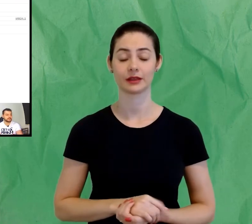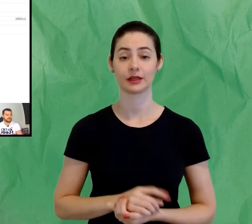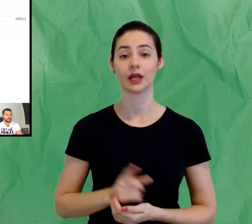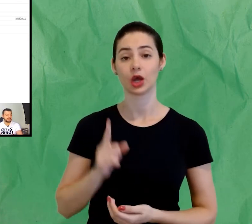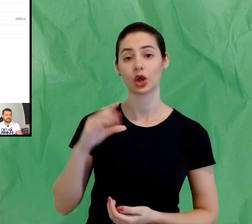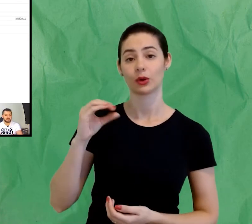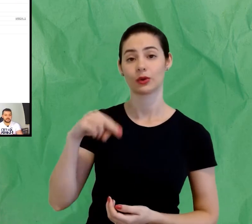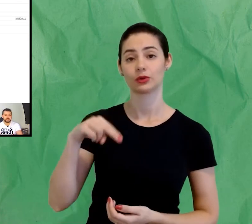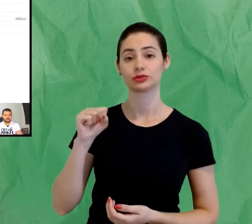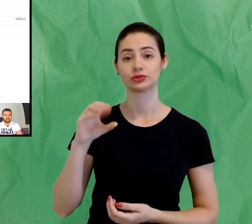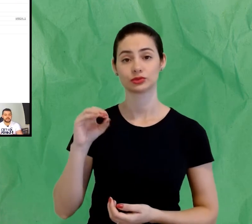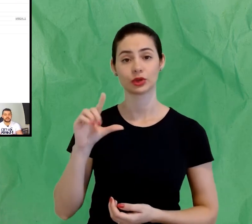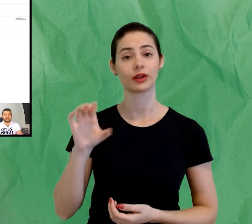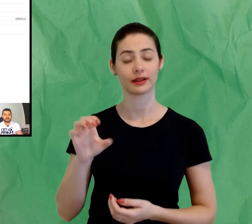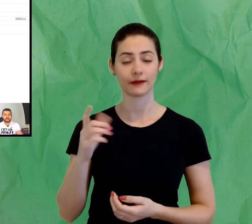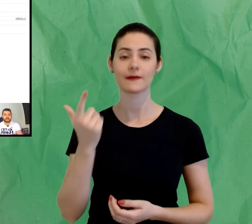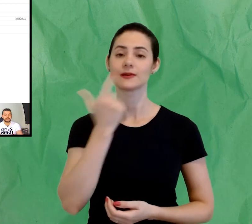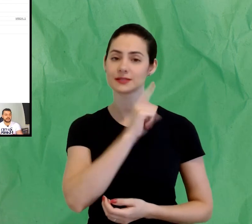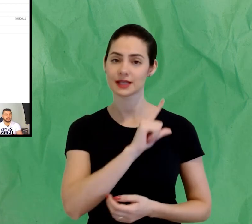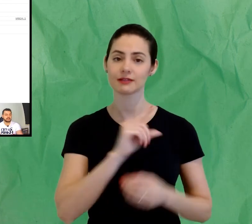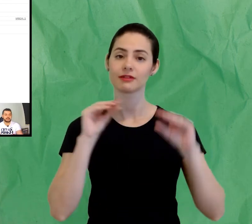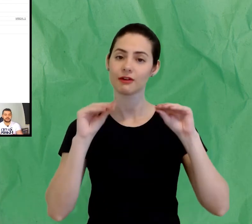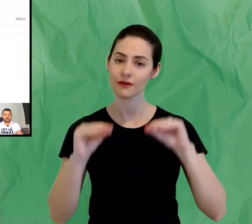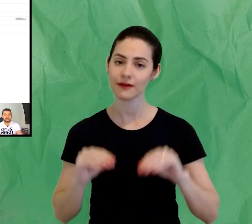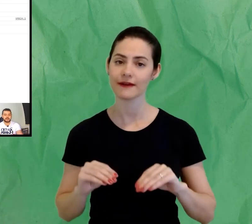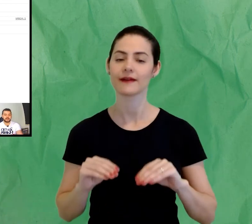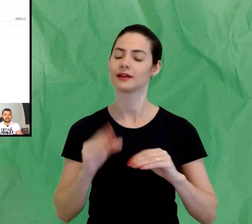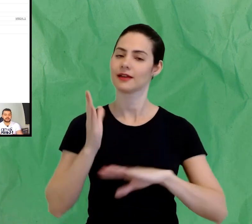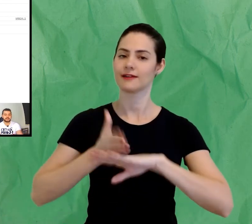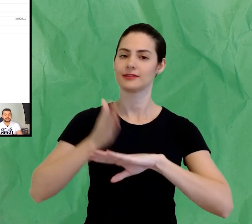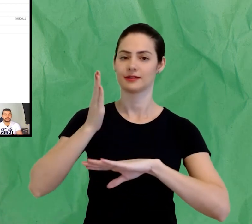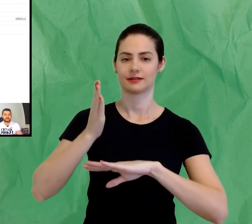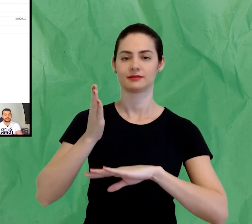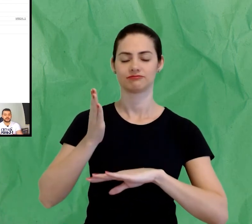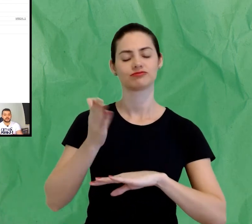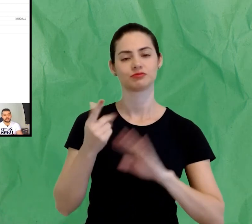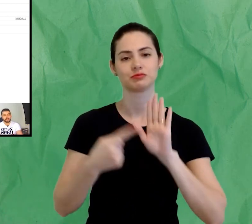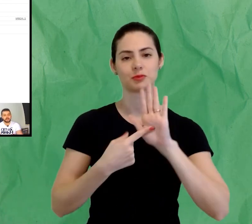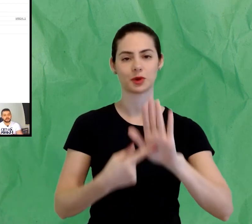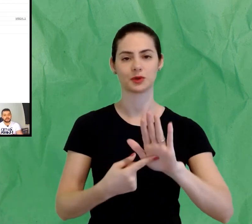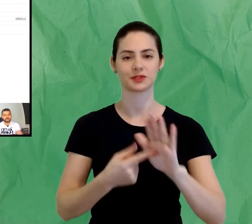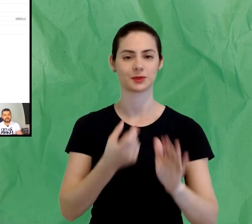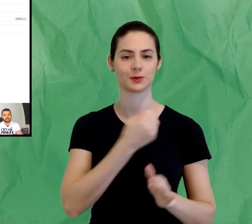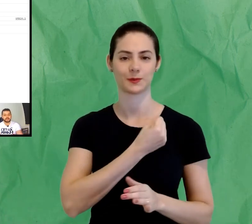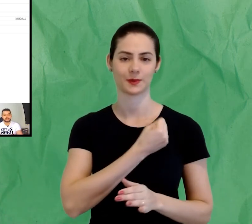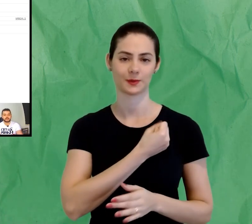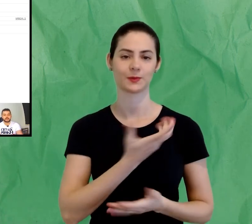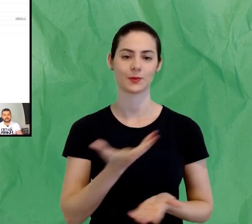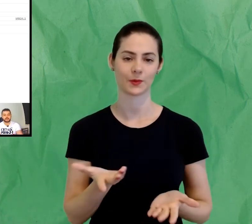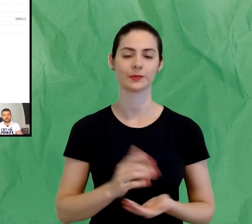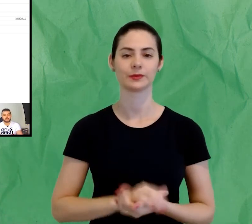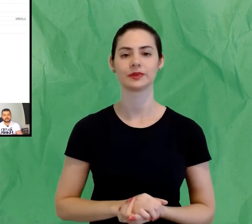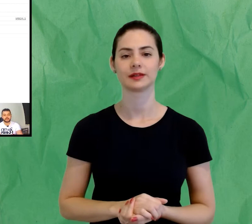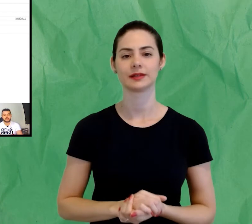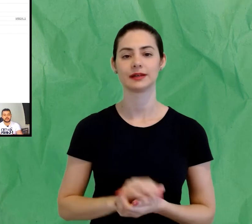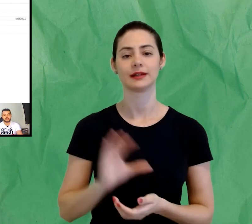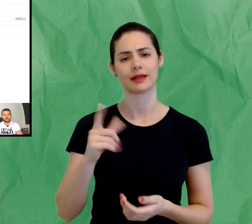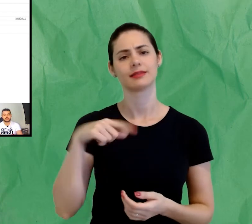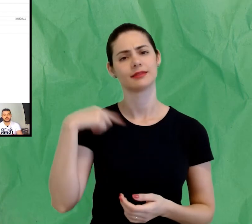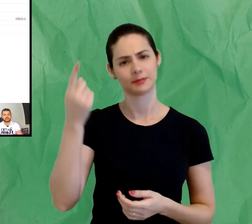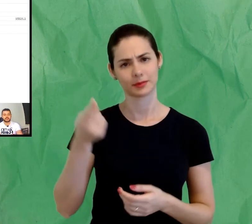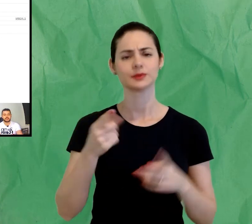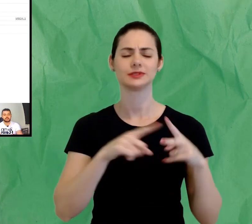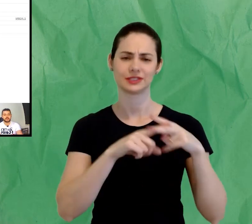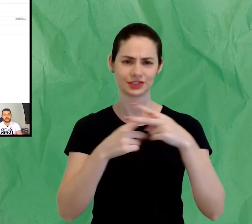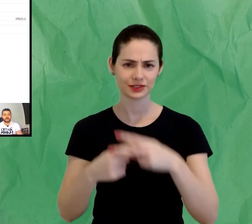gente consegue simplesmente colocar a variável e dar um enter e ele mostra o valor. Lógico, quando a gente estiver utilizando o nosso editor de texto, se a